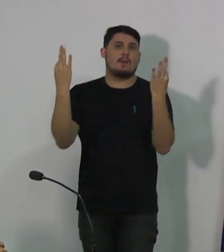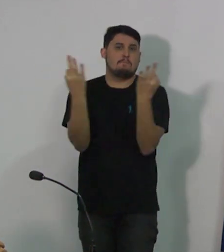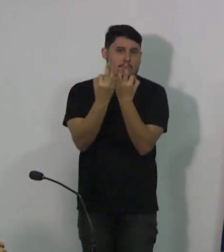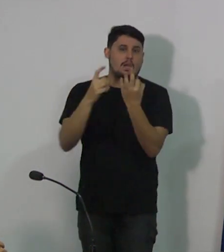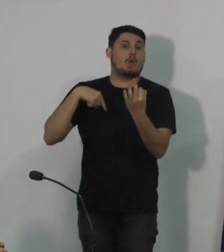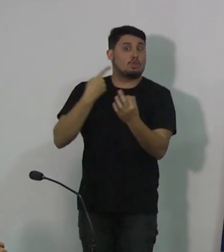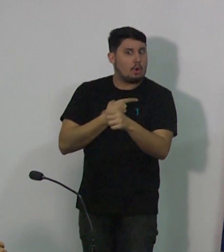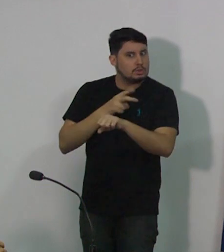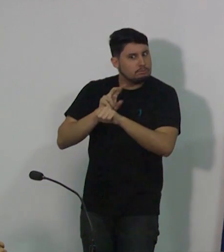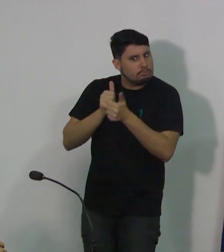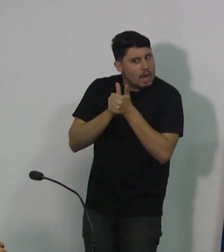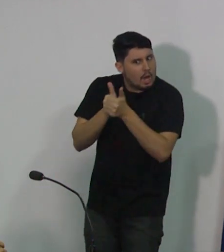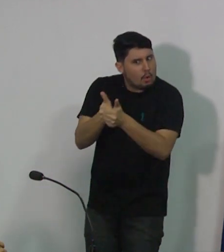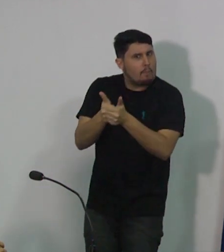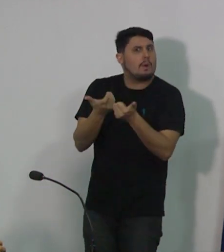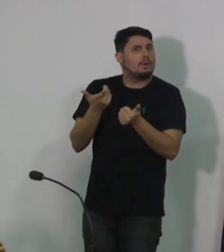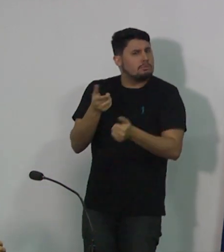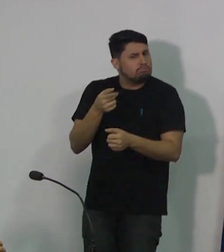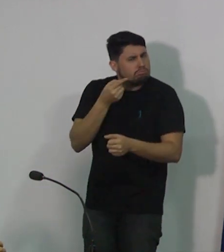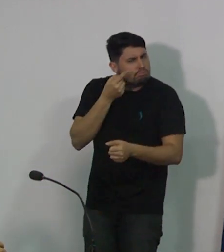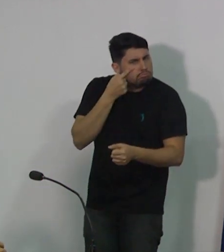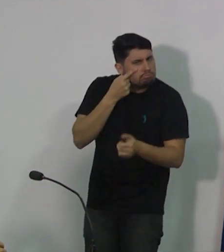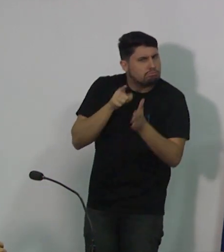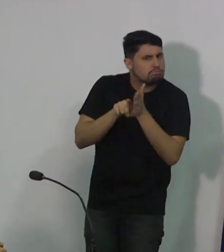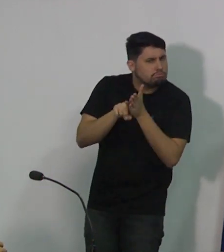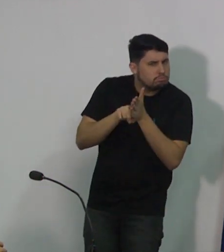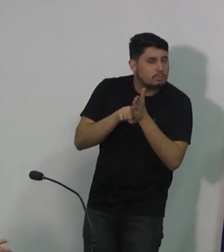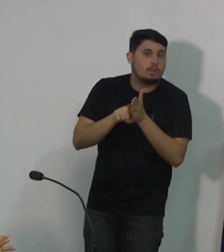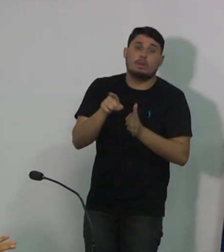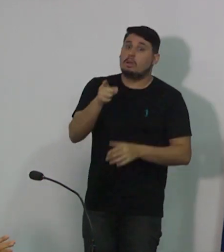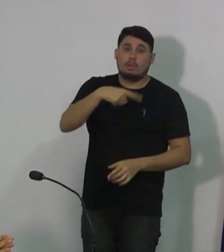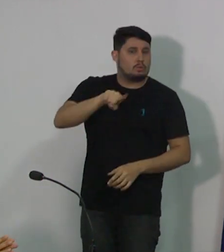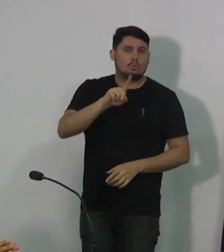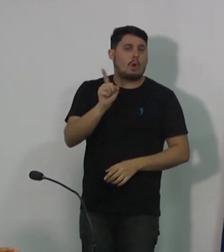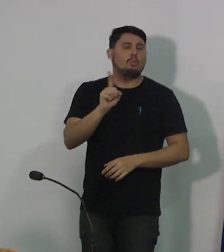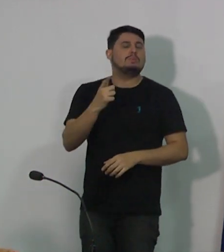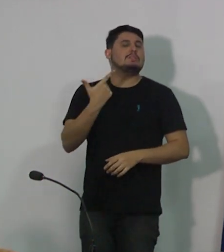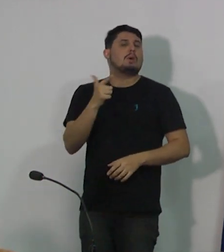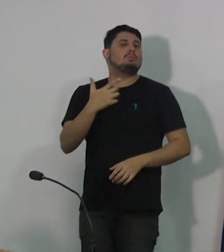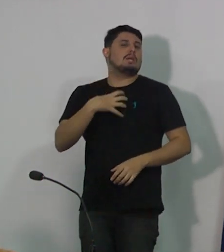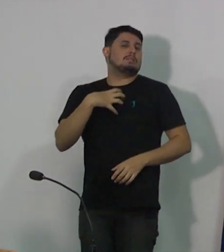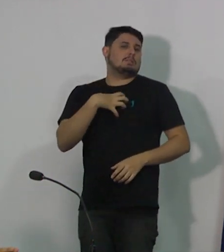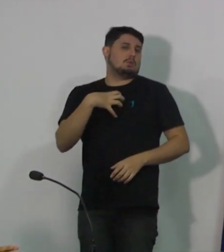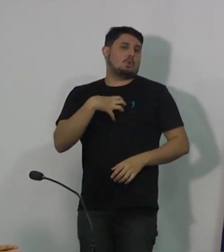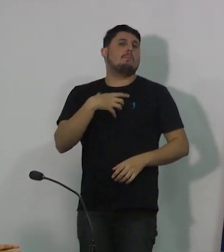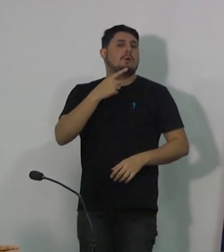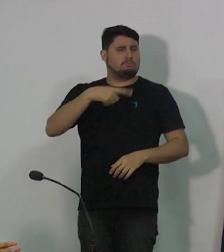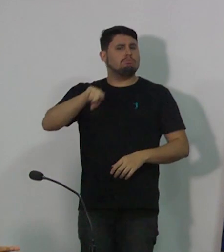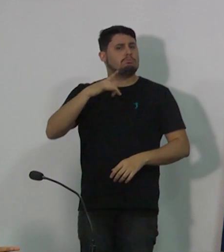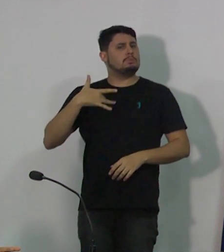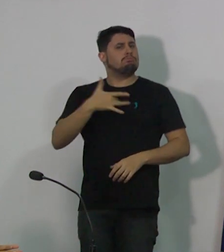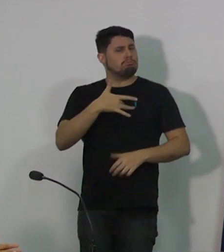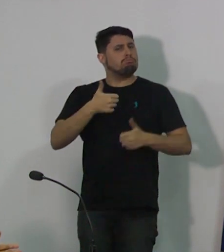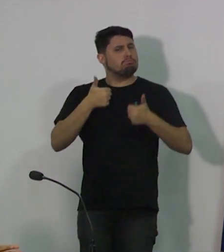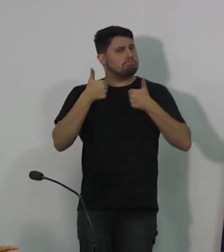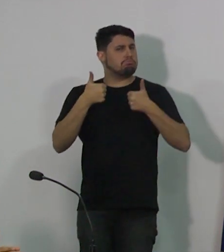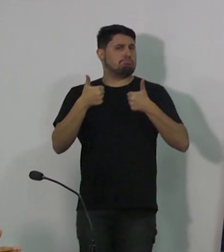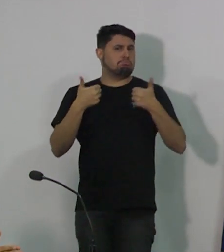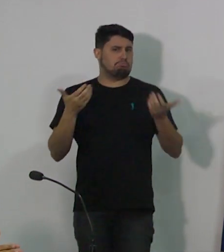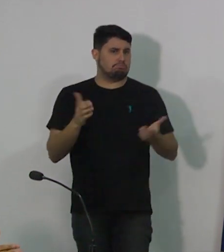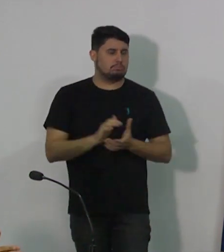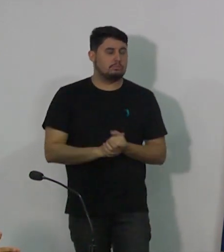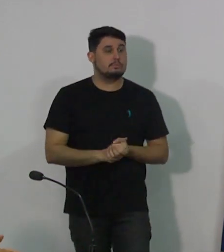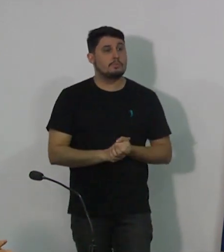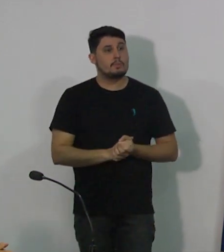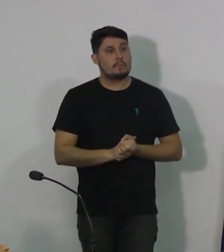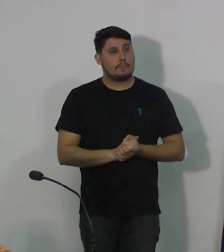pessoas e essas pessoas também não apresentaram nenhum sintoma, todo mundo com evolução clínica muito favorável. Rádio Caruaru FM. Como